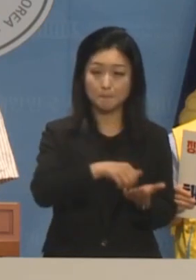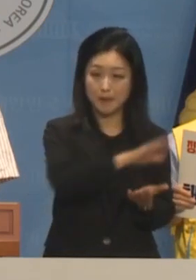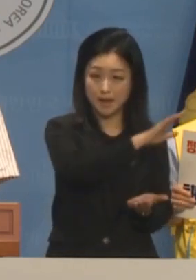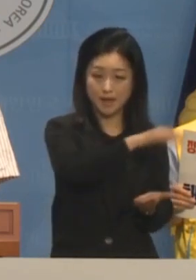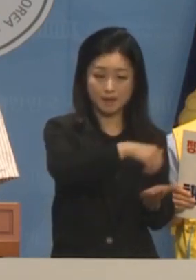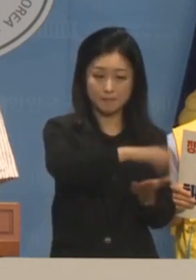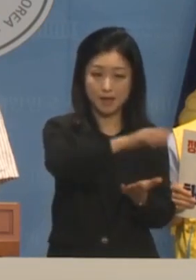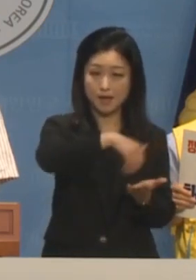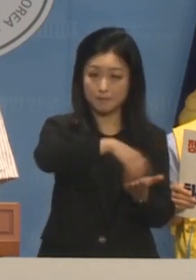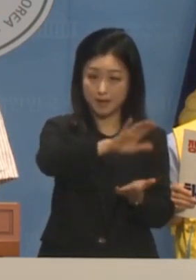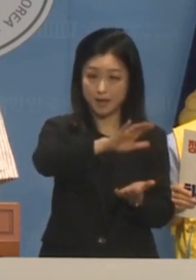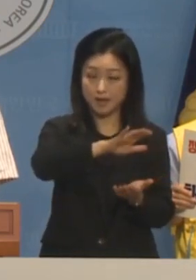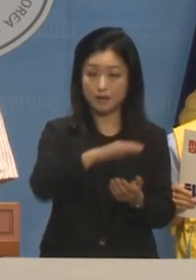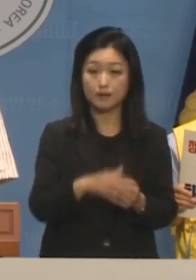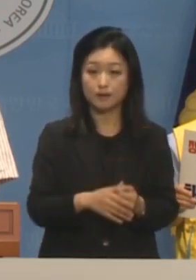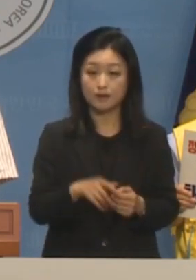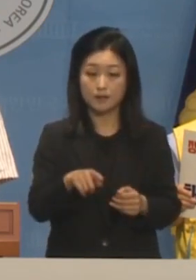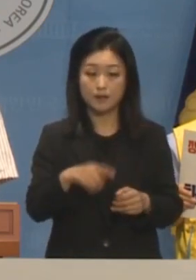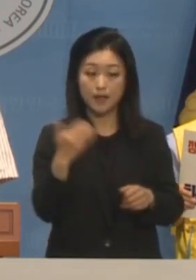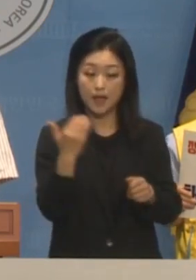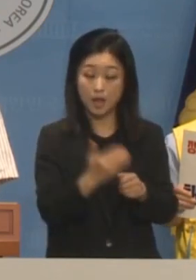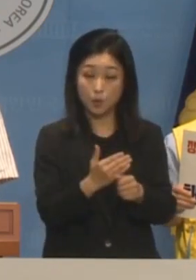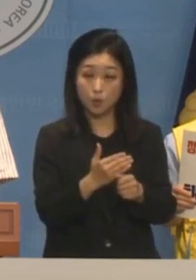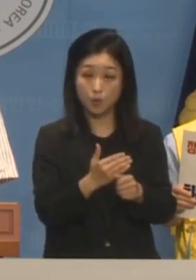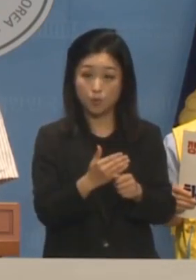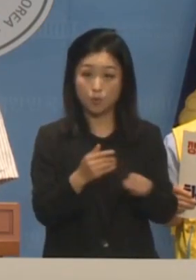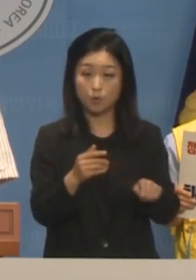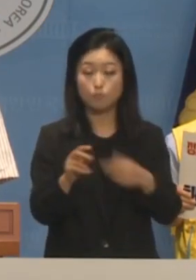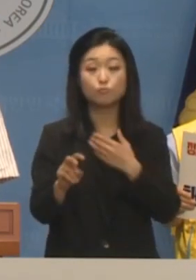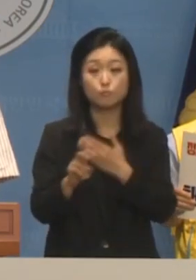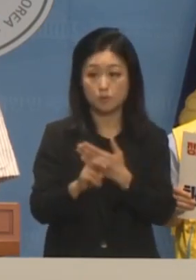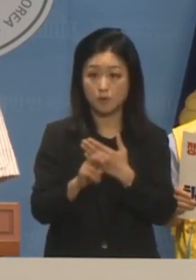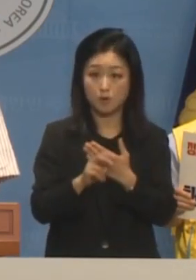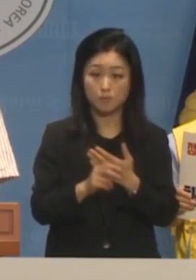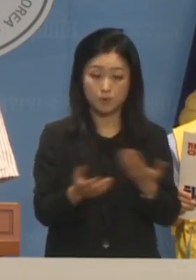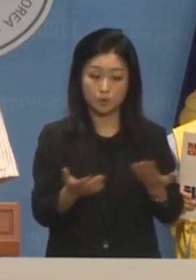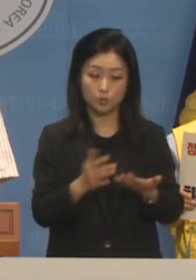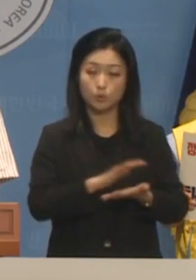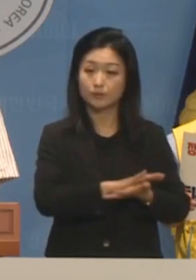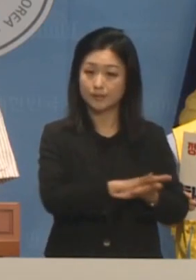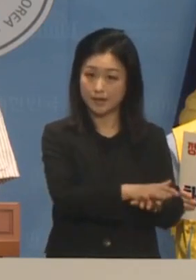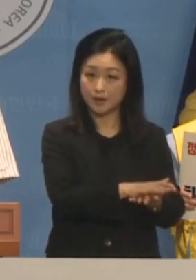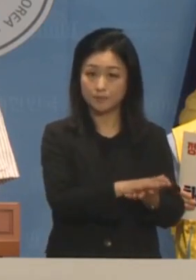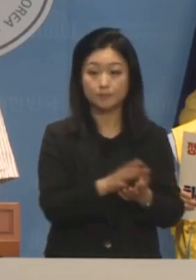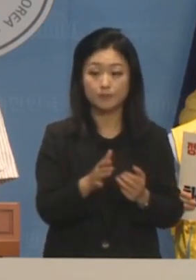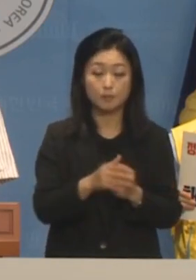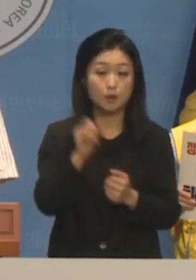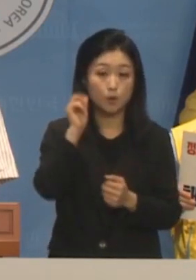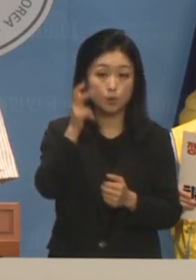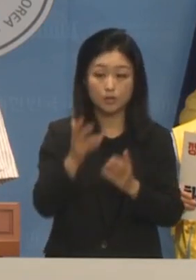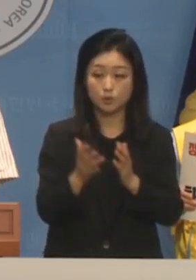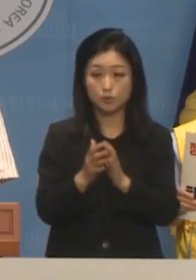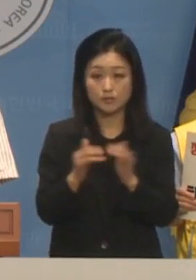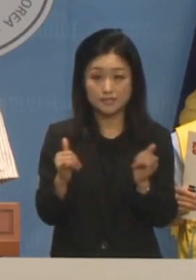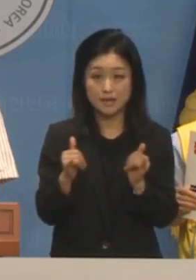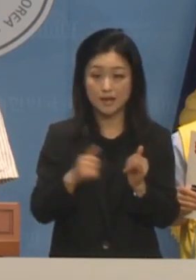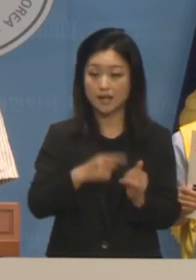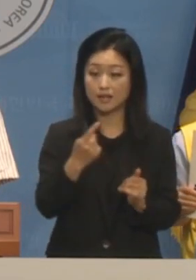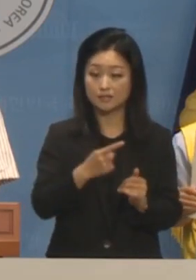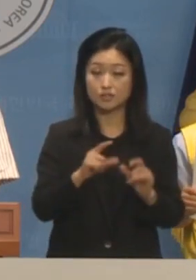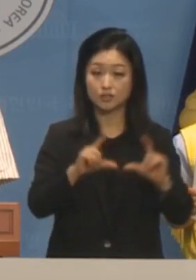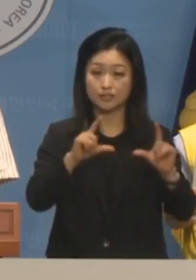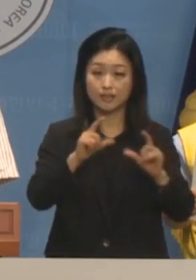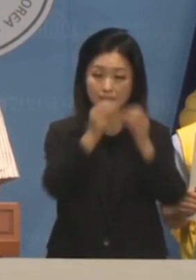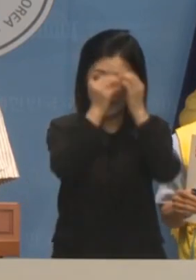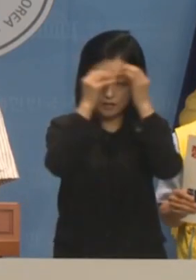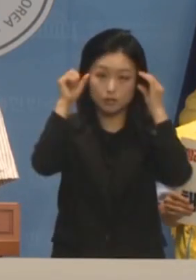것은 부당 해고이자 노동 탄압입니다. 때문에 세종호텔 노동자들의 1000일간의